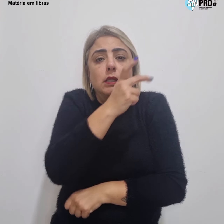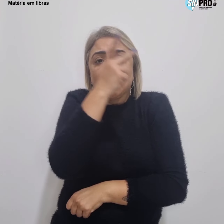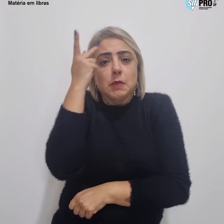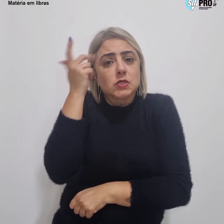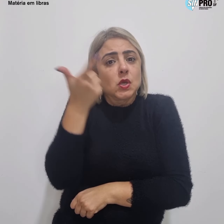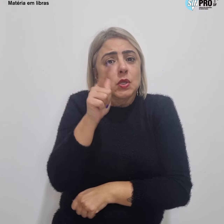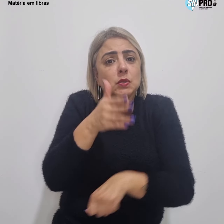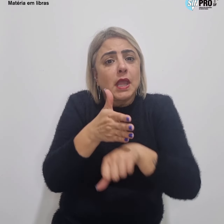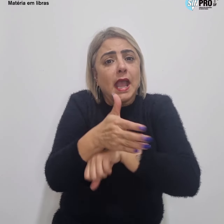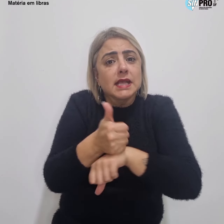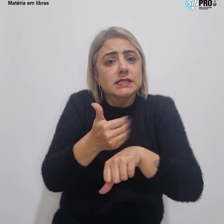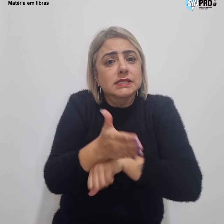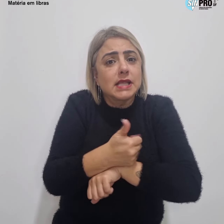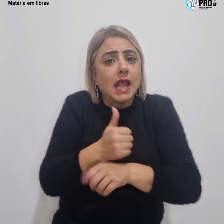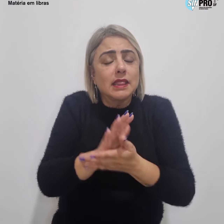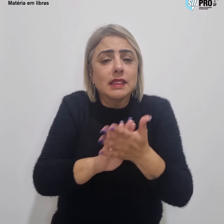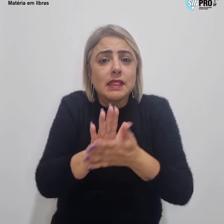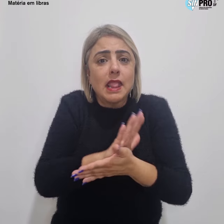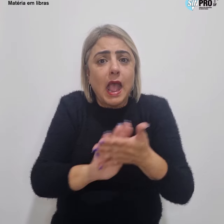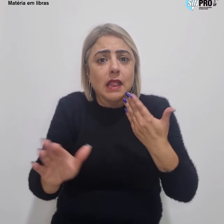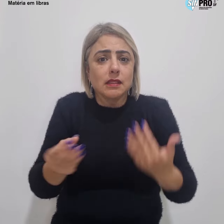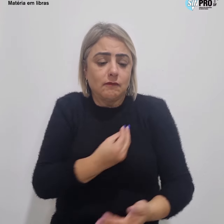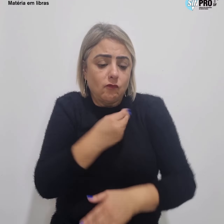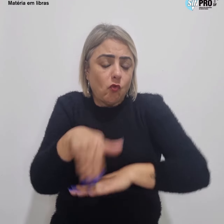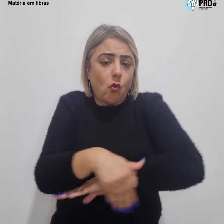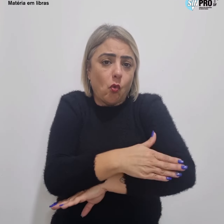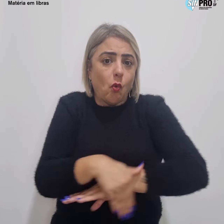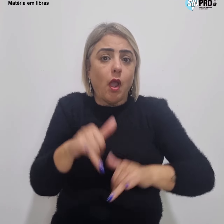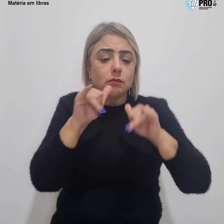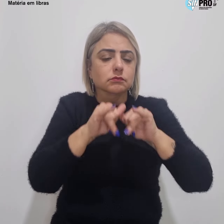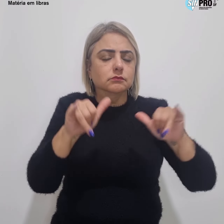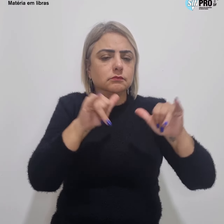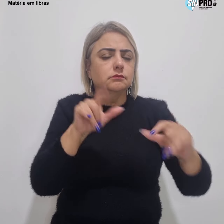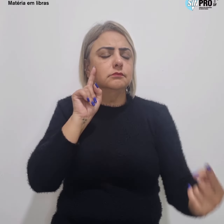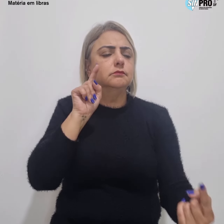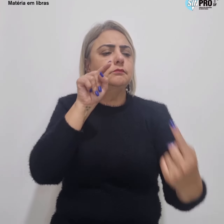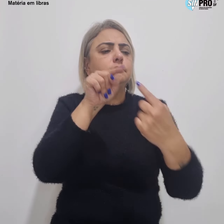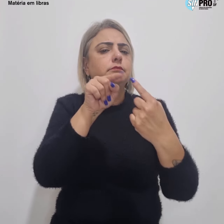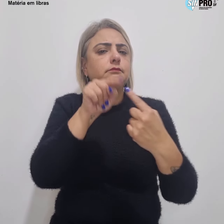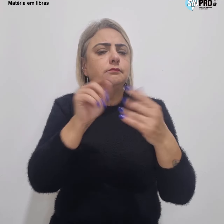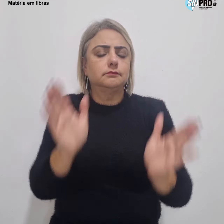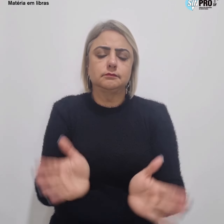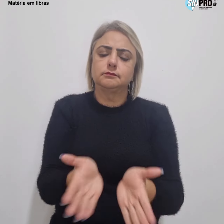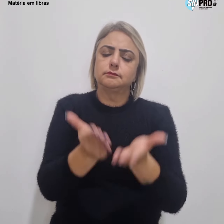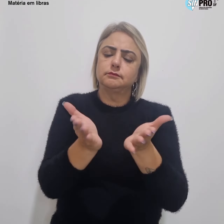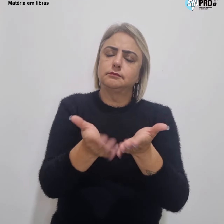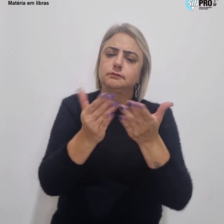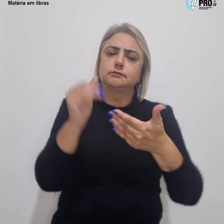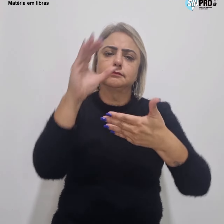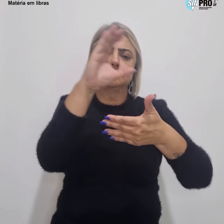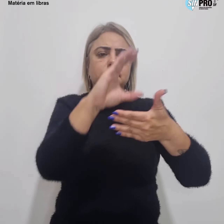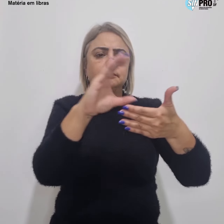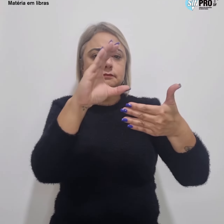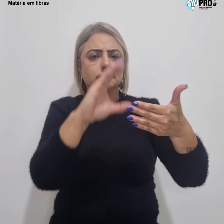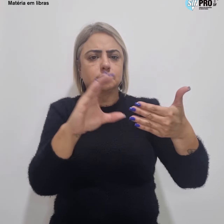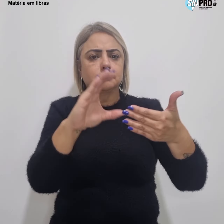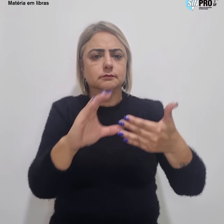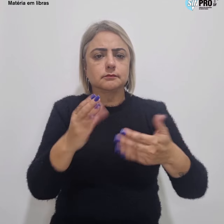acesso a essa proteção. A campanha visa a estimular a categoria a praticar